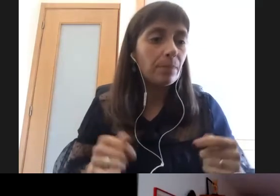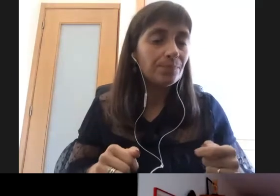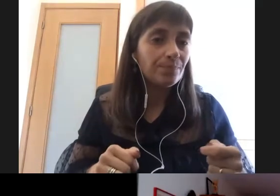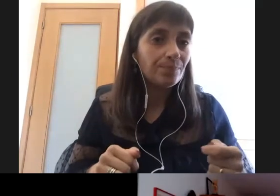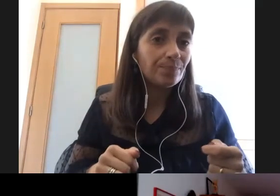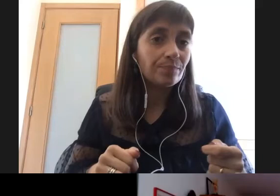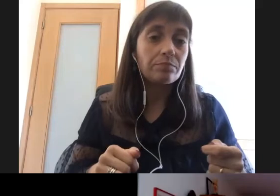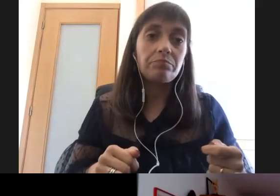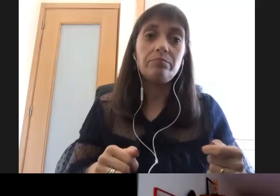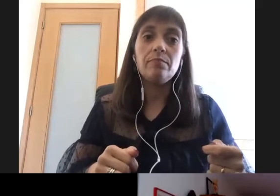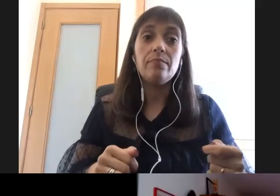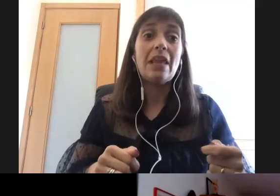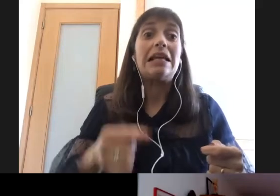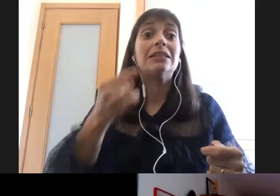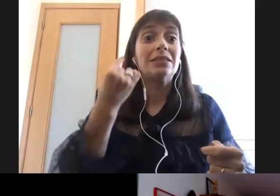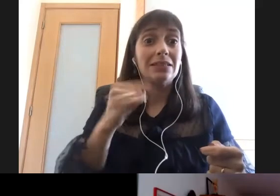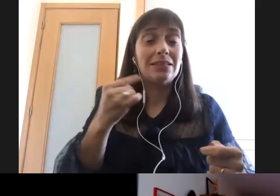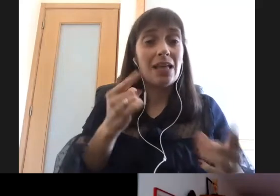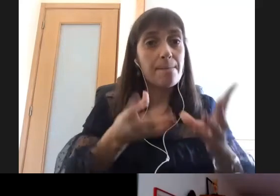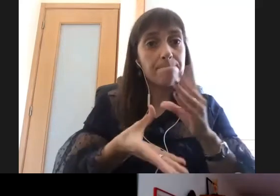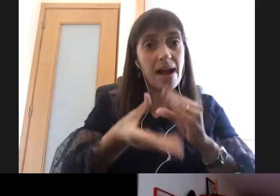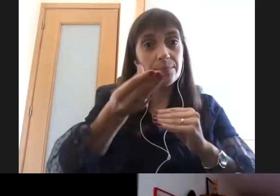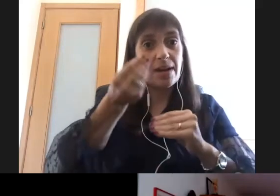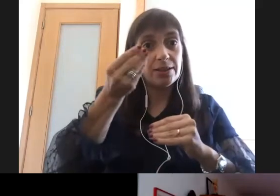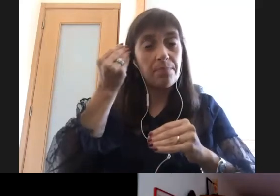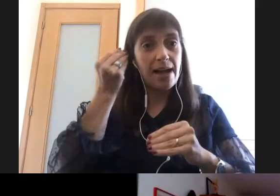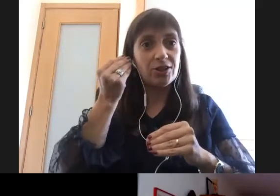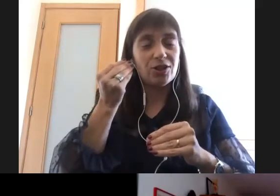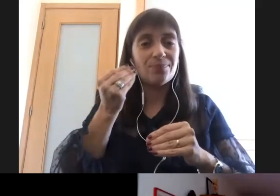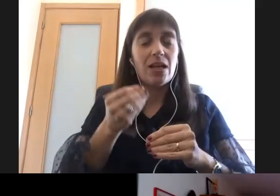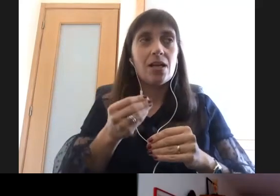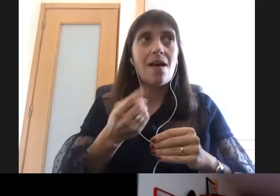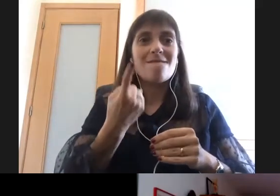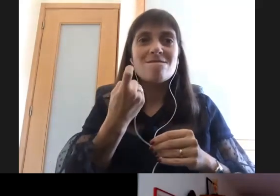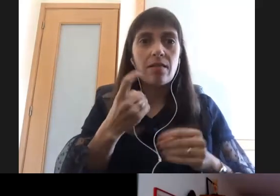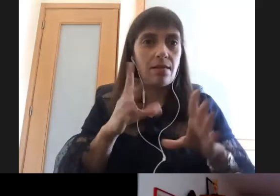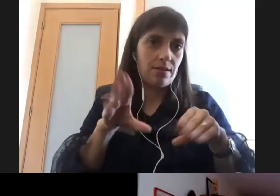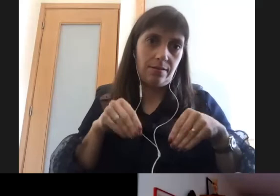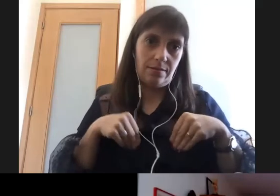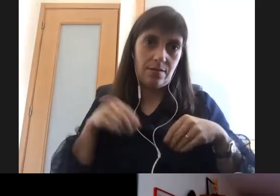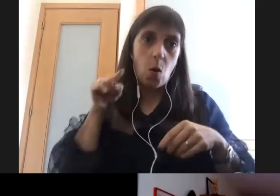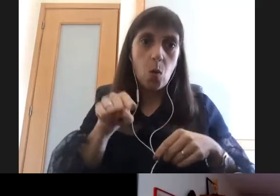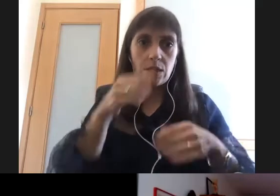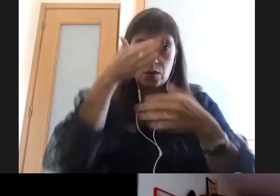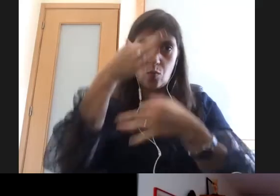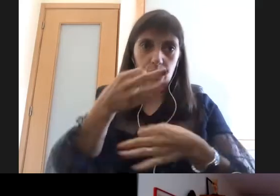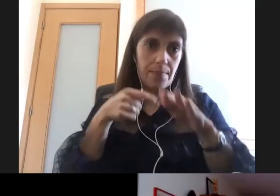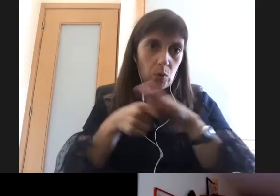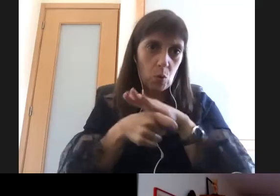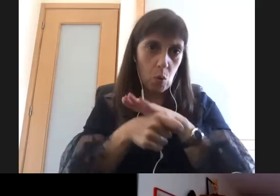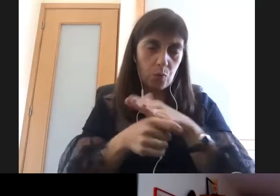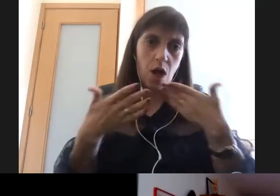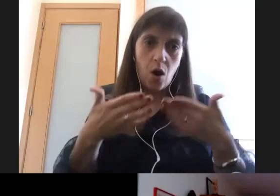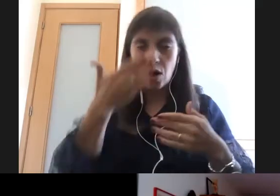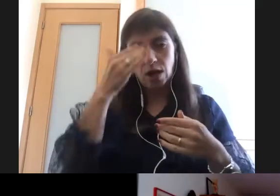É de que existe cada vez mais uma certa intolerância com esse tipo de comportamento. Embora